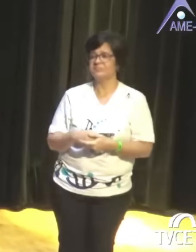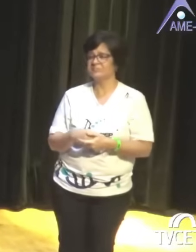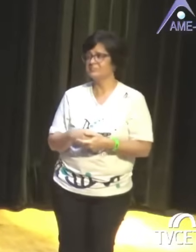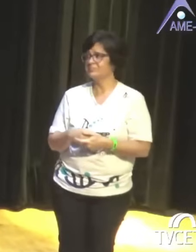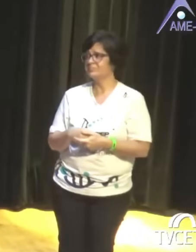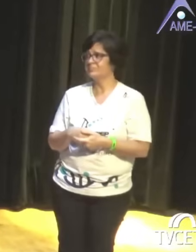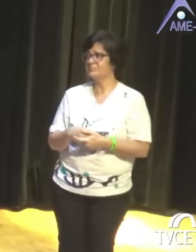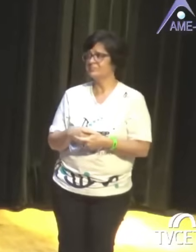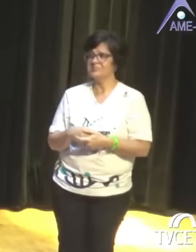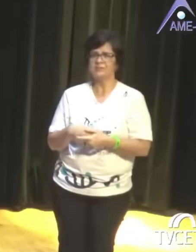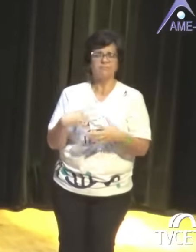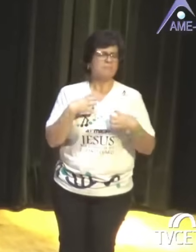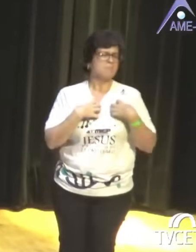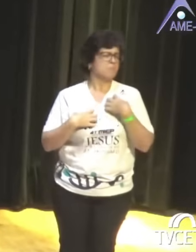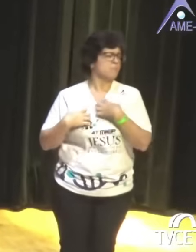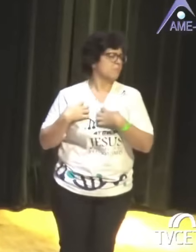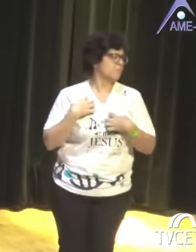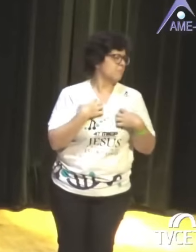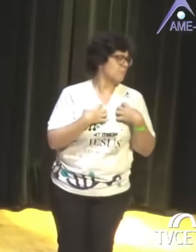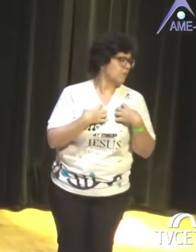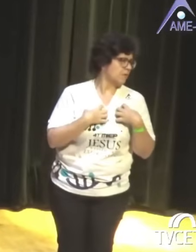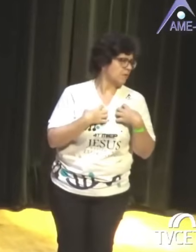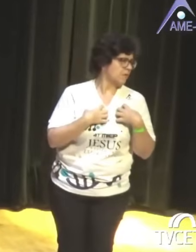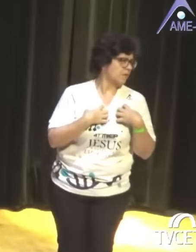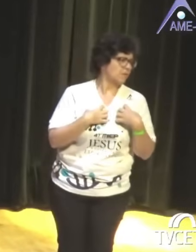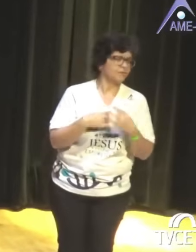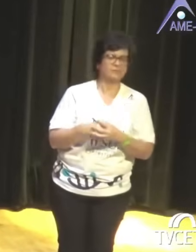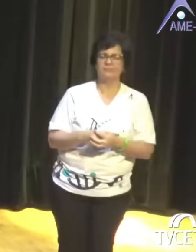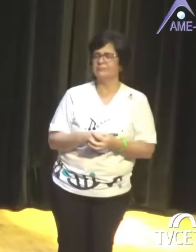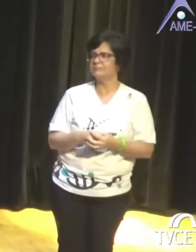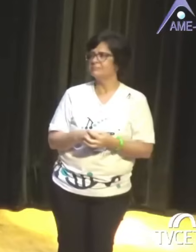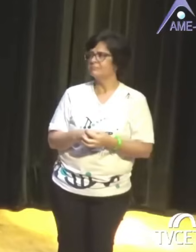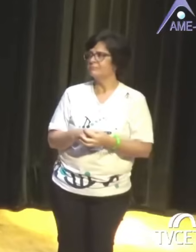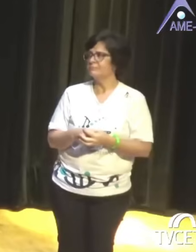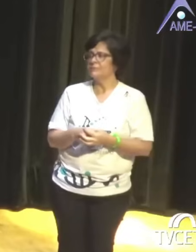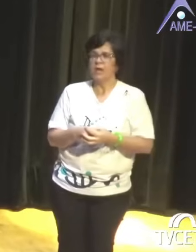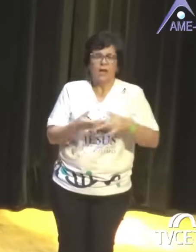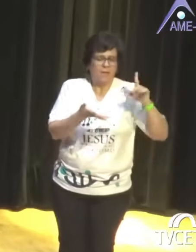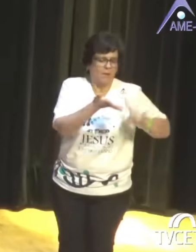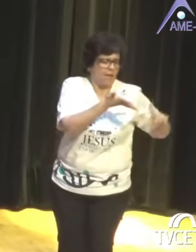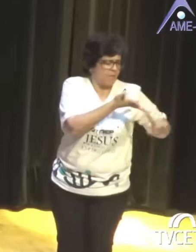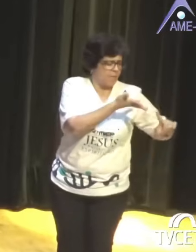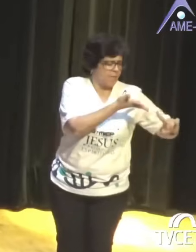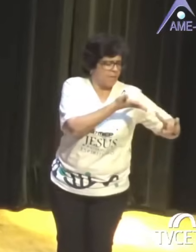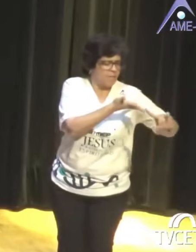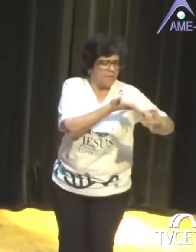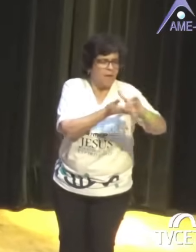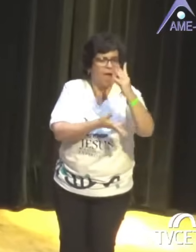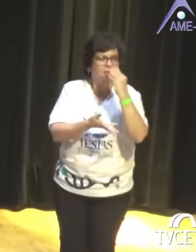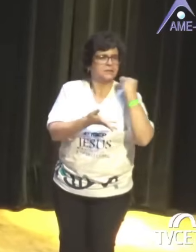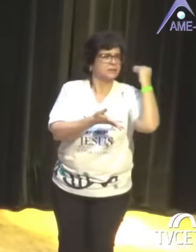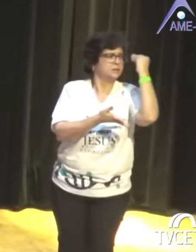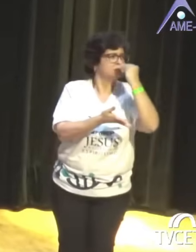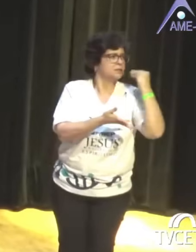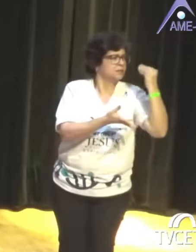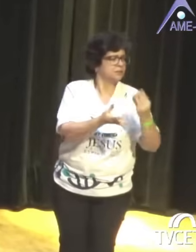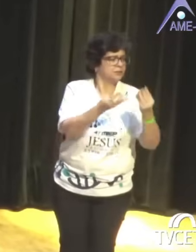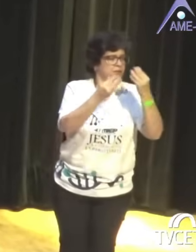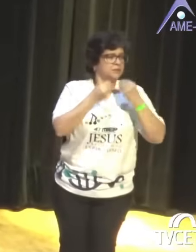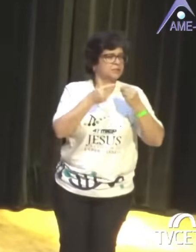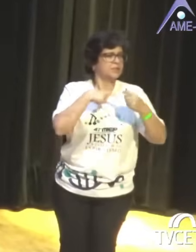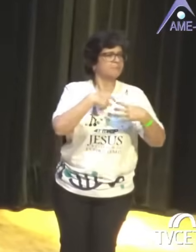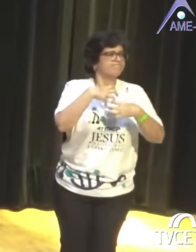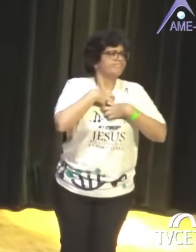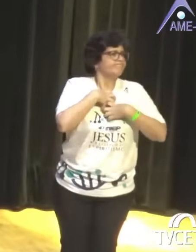raiva mágoa e um conjunto de experiências que dizem respeito